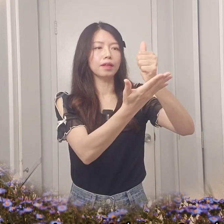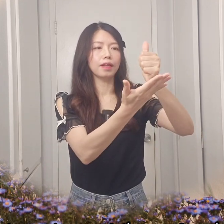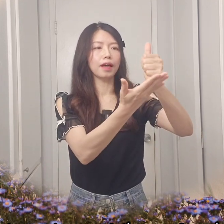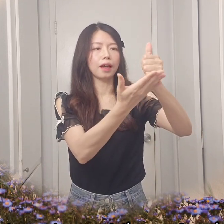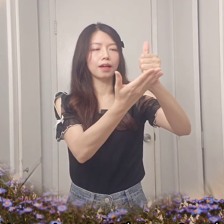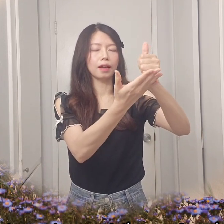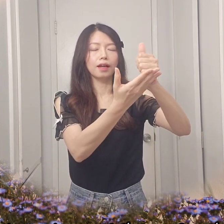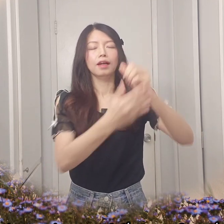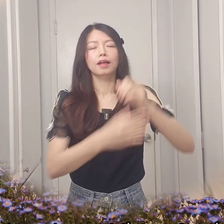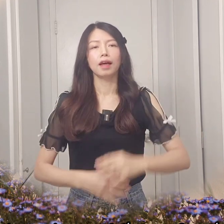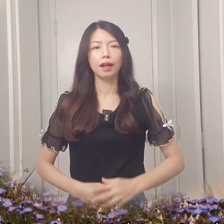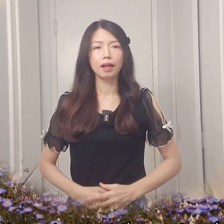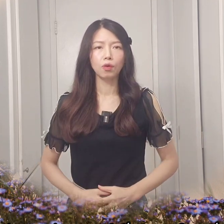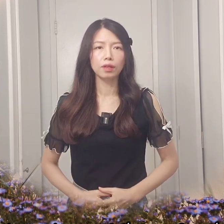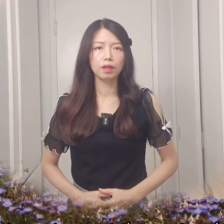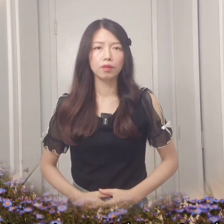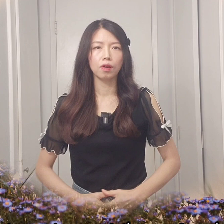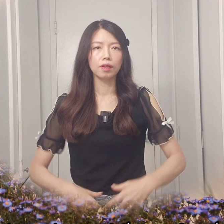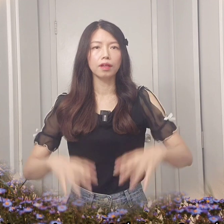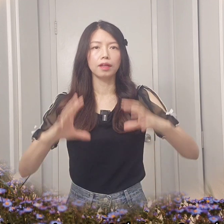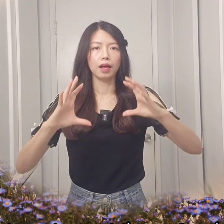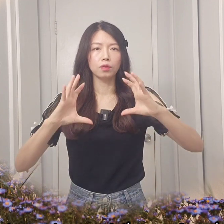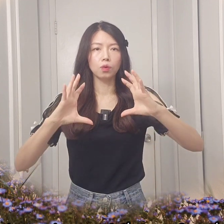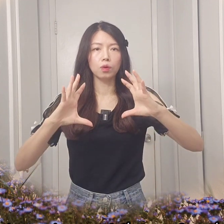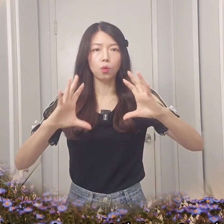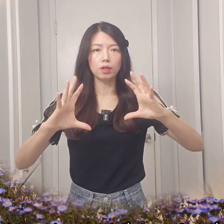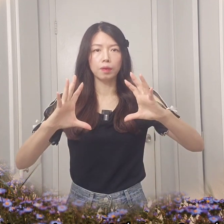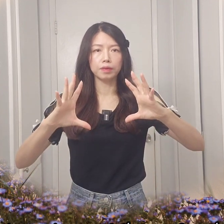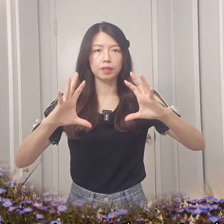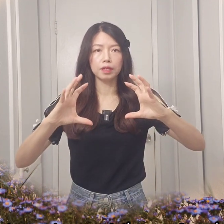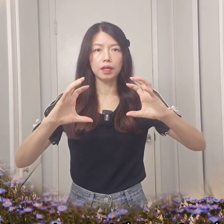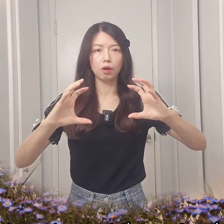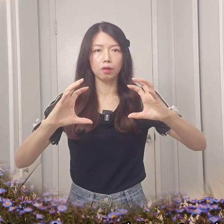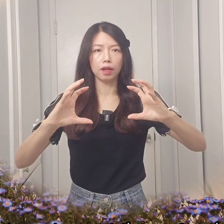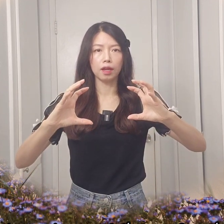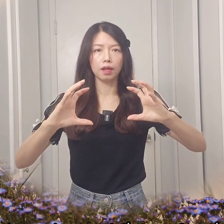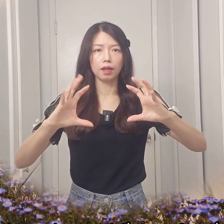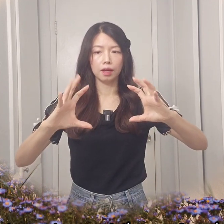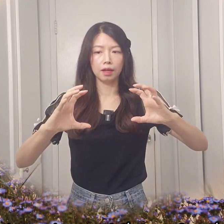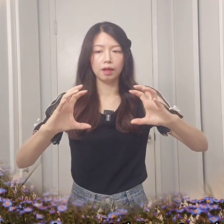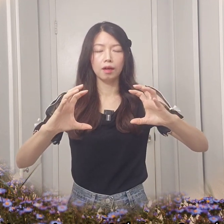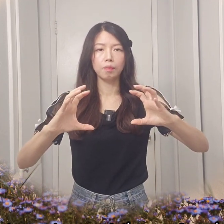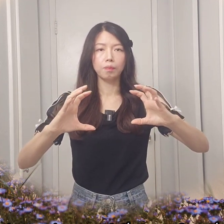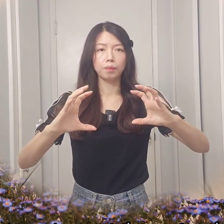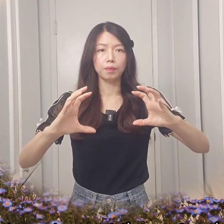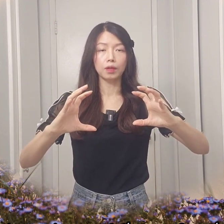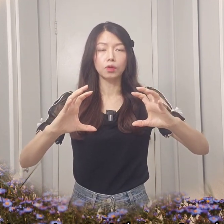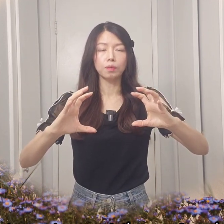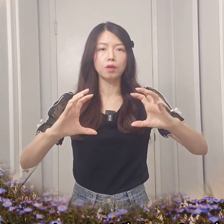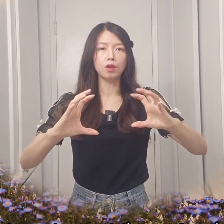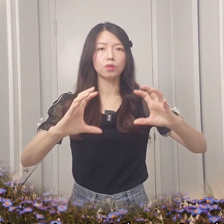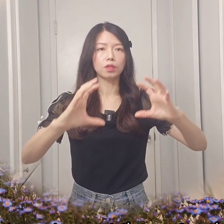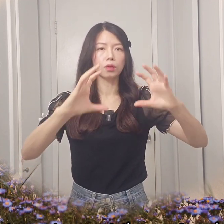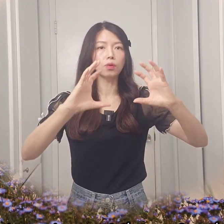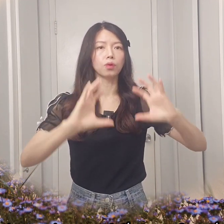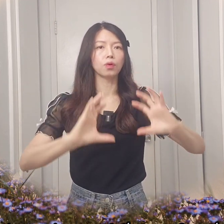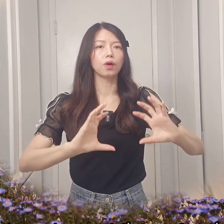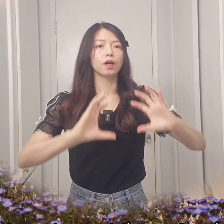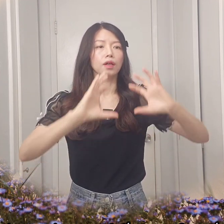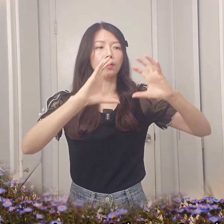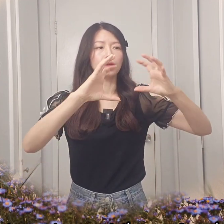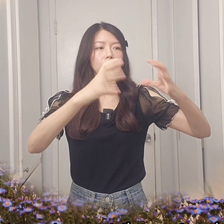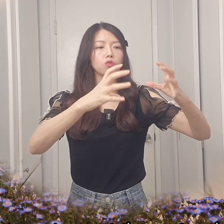하나님 나라. 나라라고 한 뜻의 수어는 양손을 공을 잡듯이 이렇게 양손을